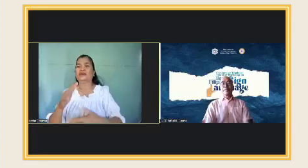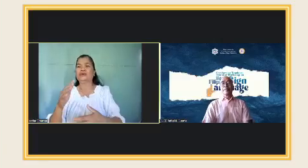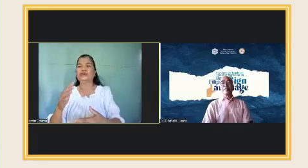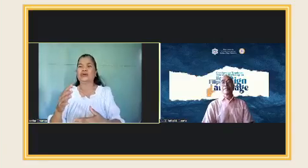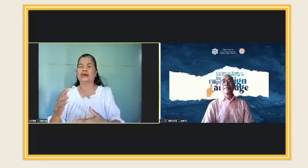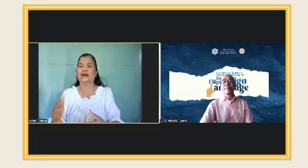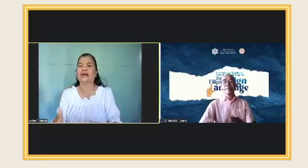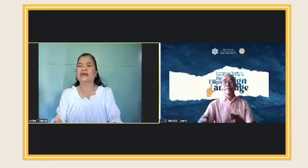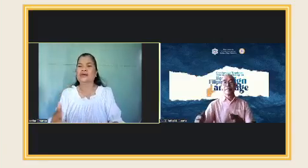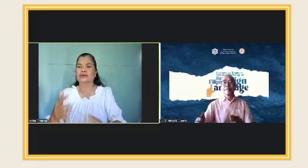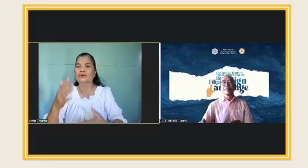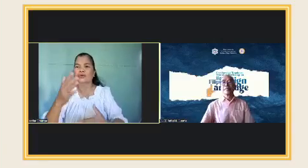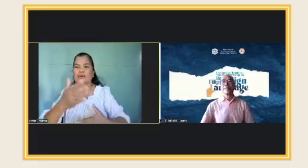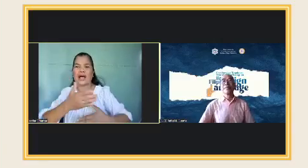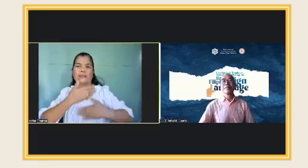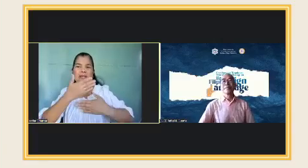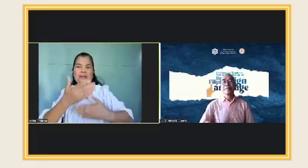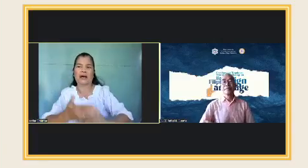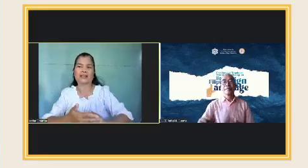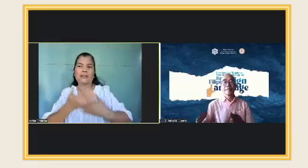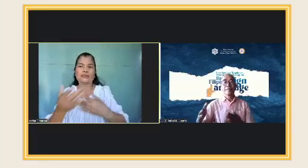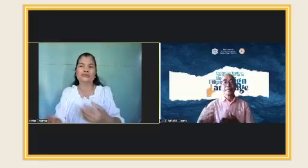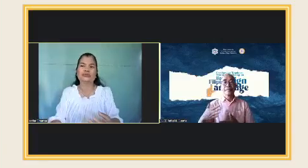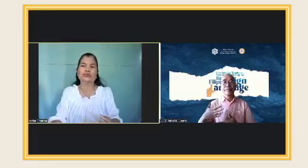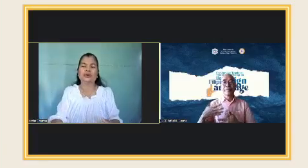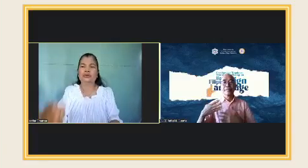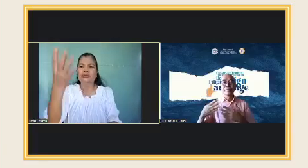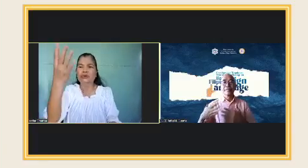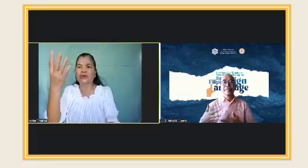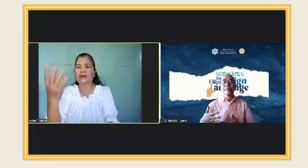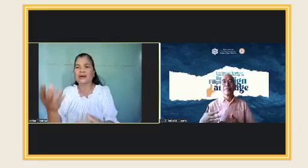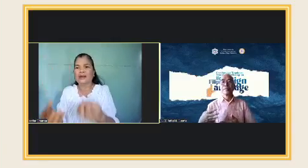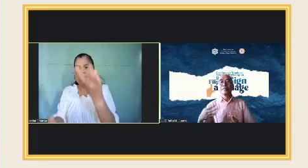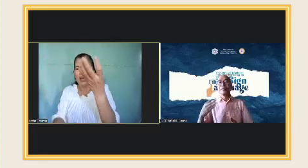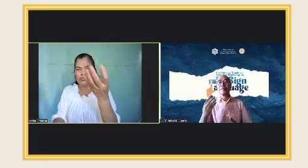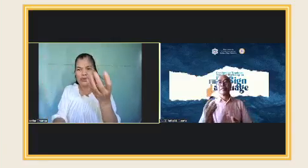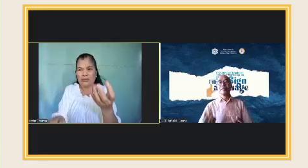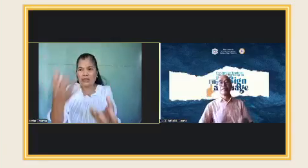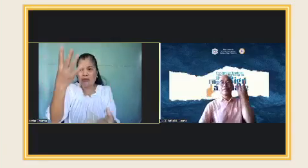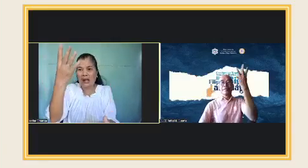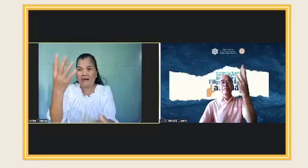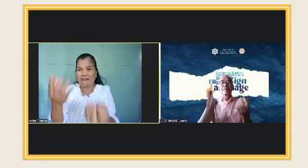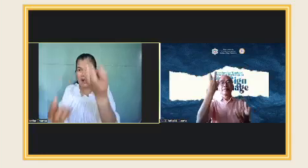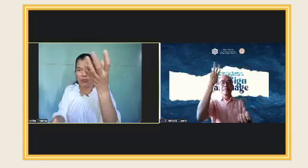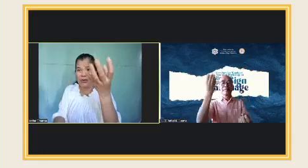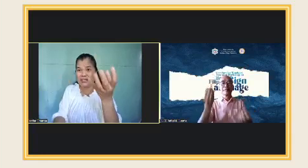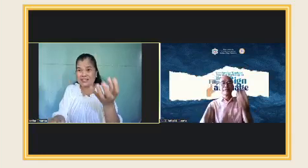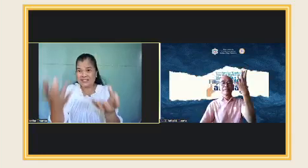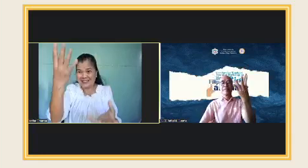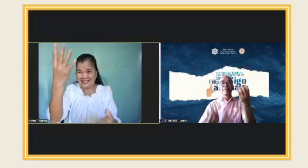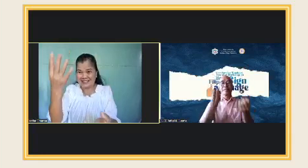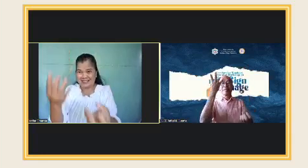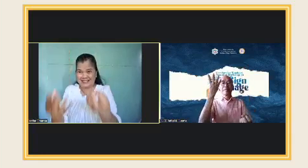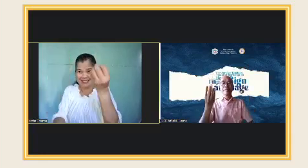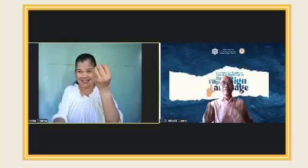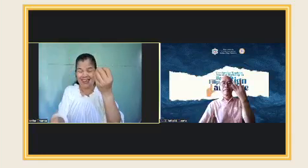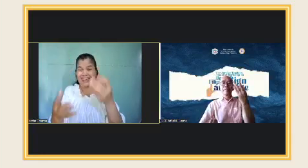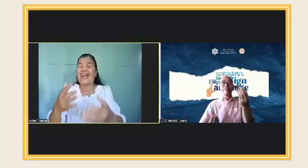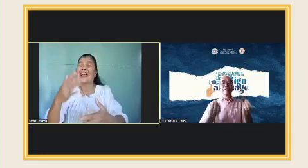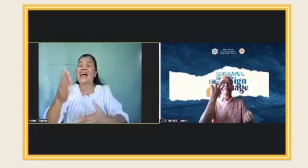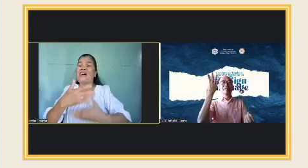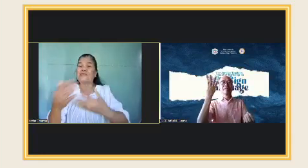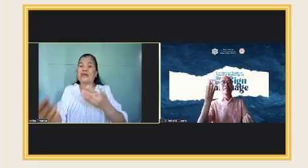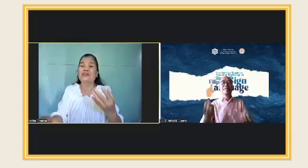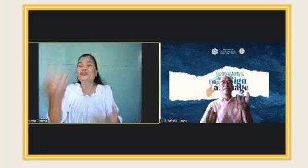Happy New Year. Yung happy, di ba? Tapos yung New Year, ito naman yung mga fireworks.